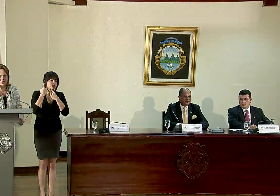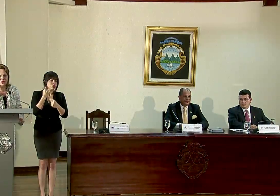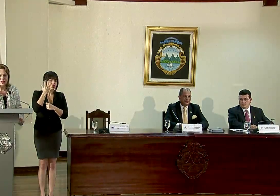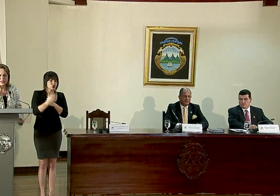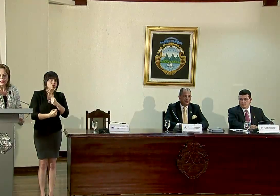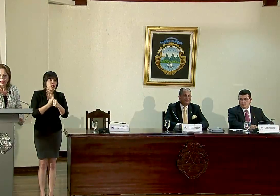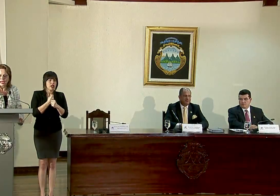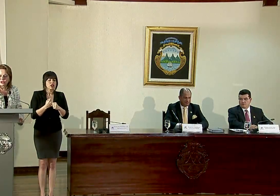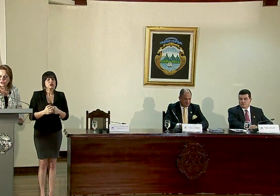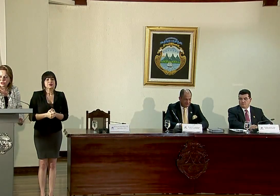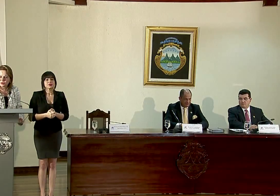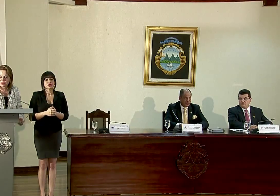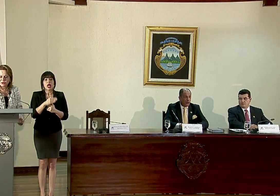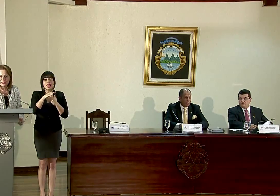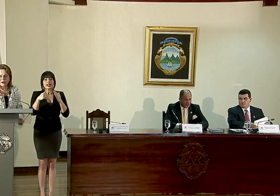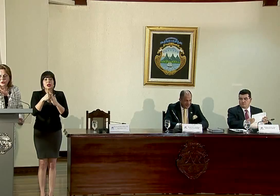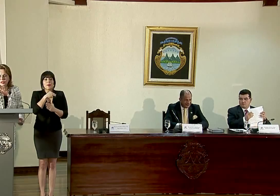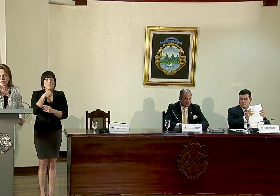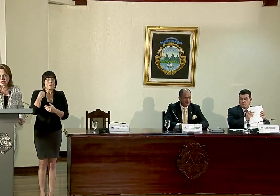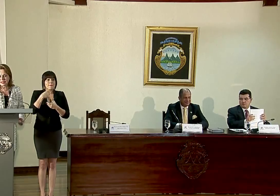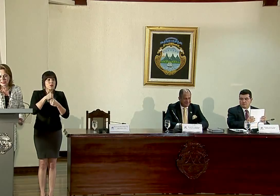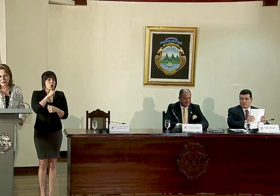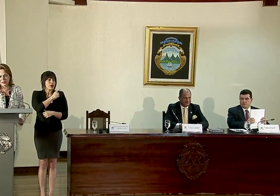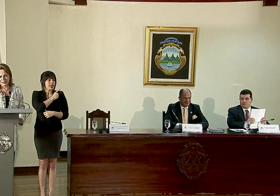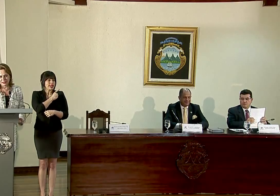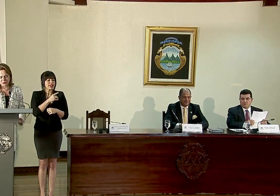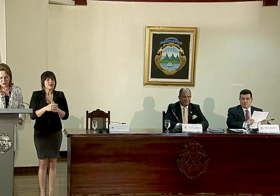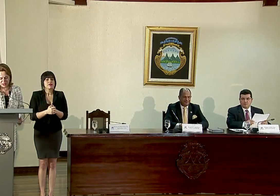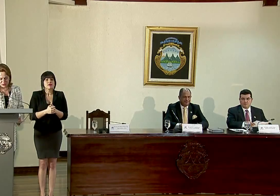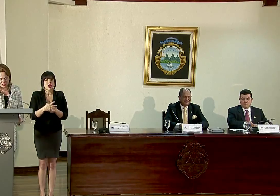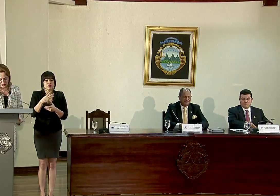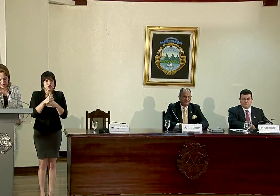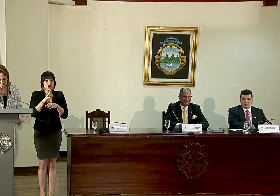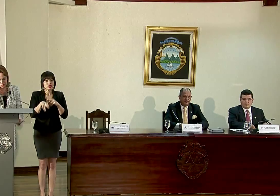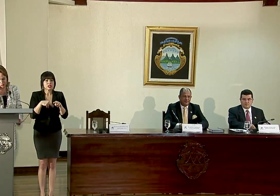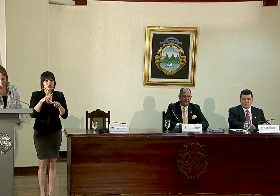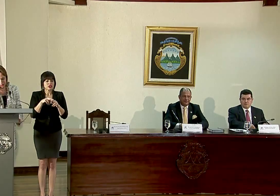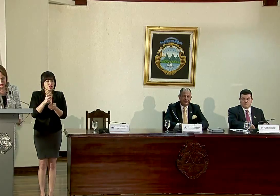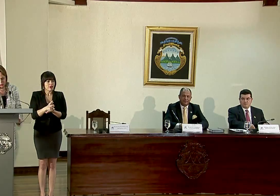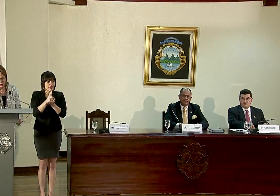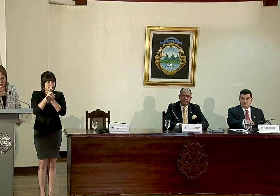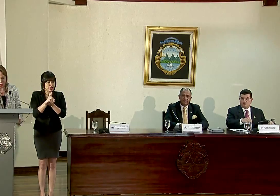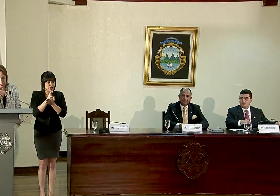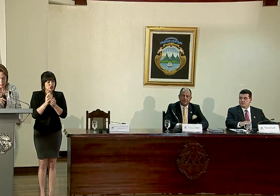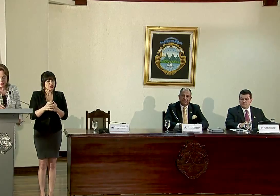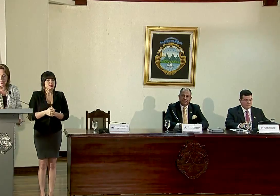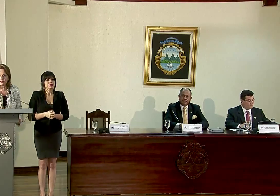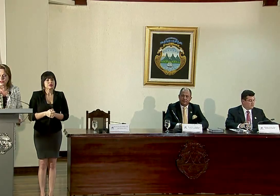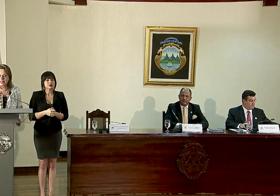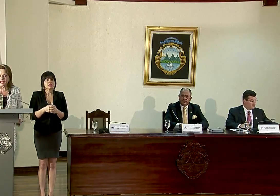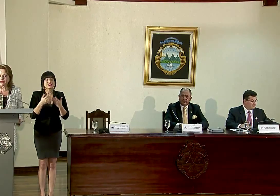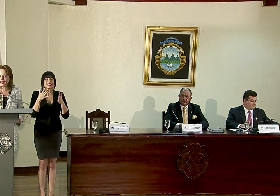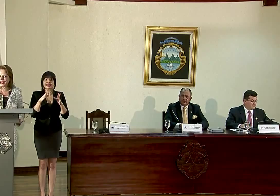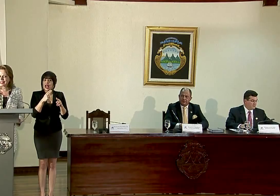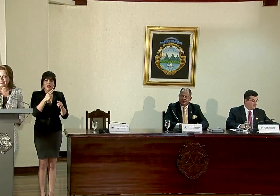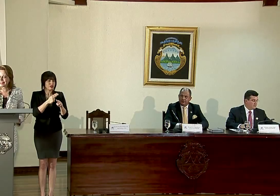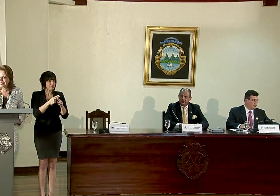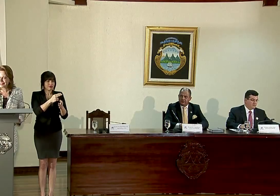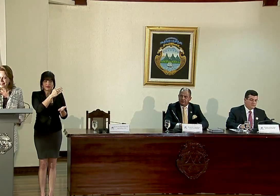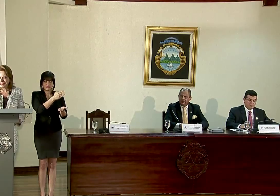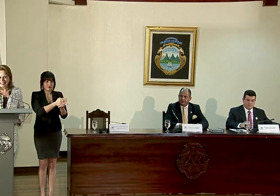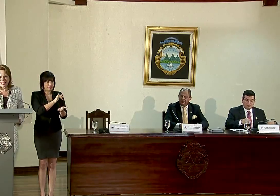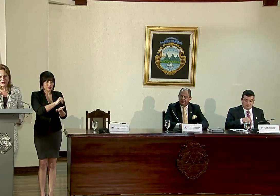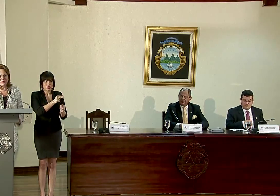de los años. A todos los miembros de la Junta Directiva del Consejo Nacional de Rehabilitación, que ya no se llamará